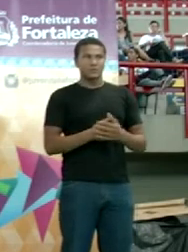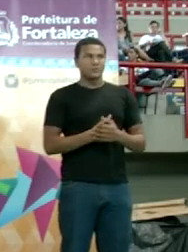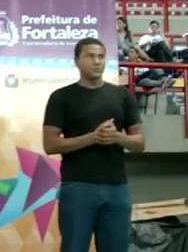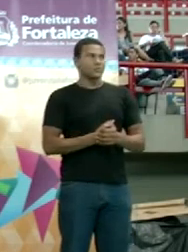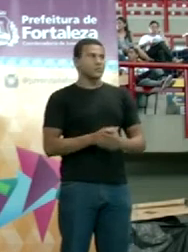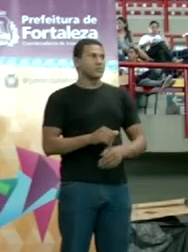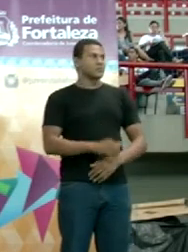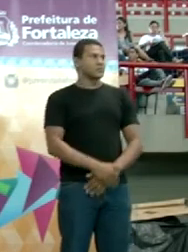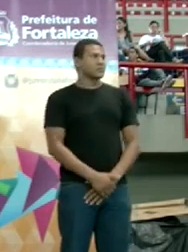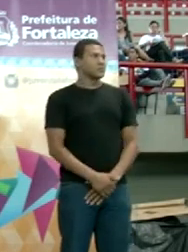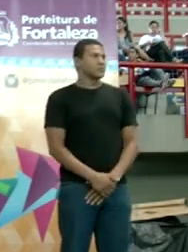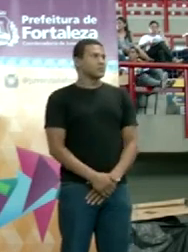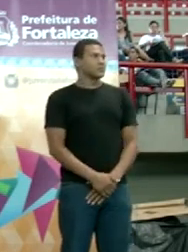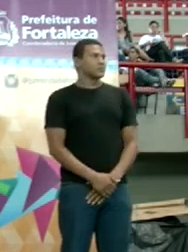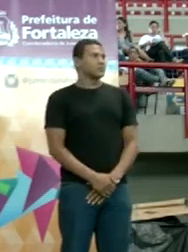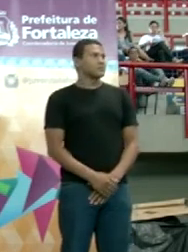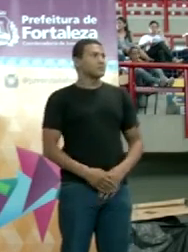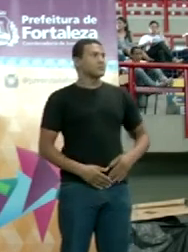45.